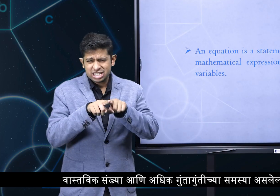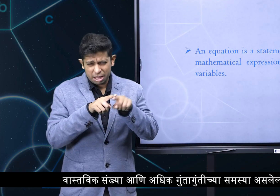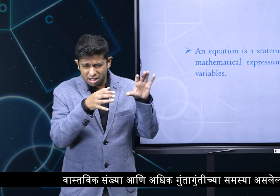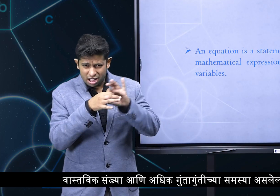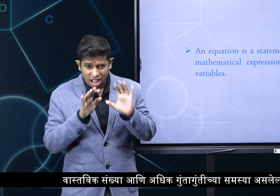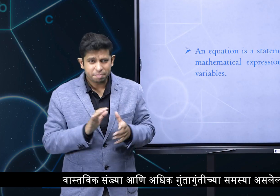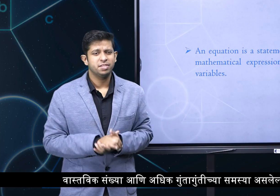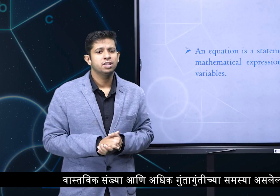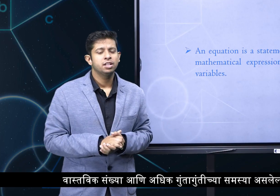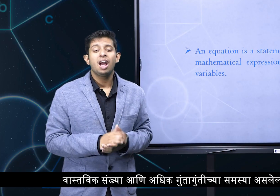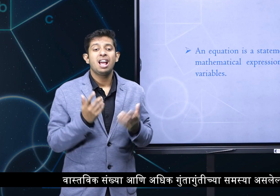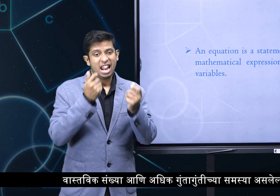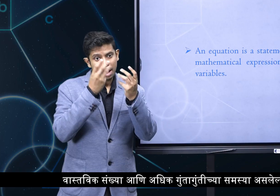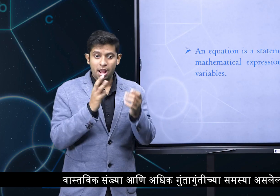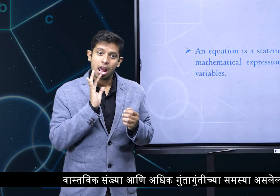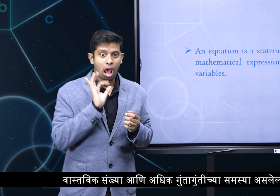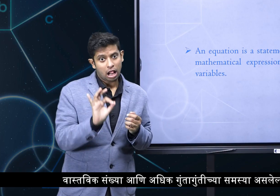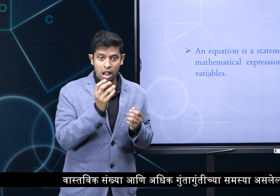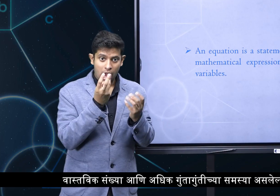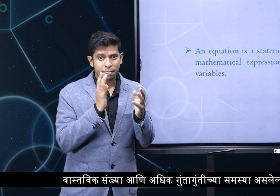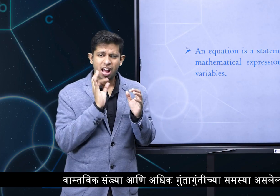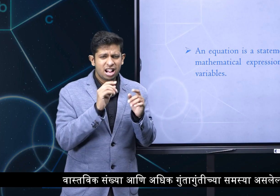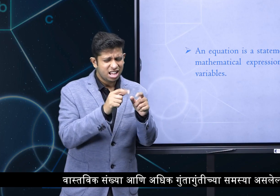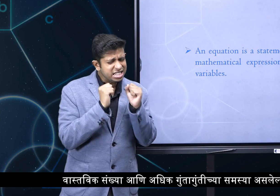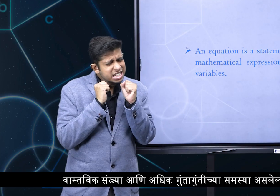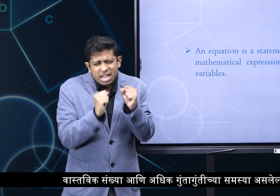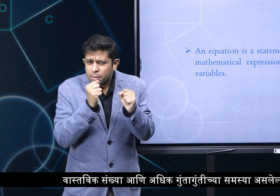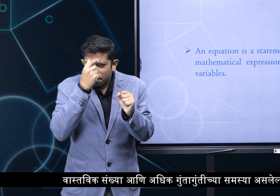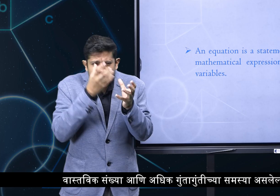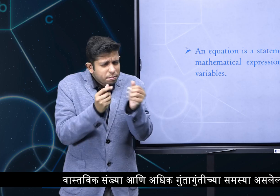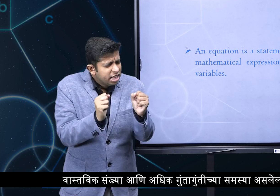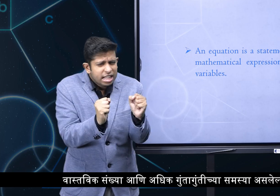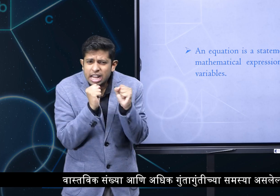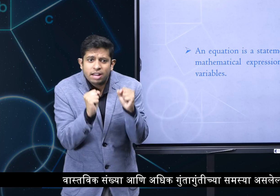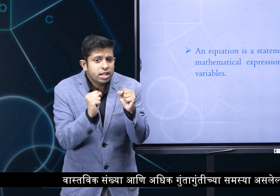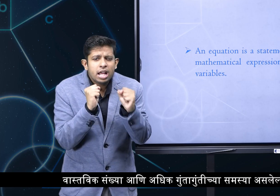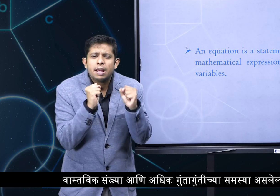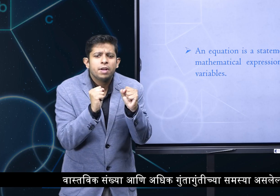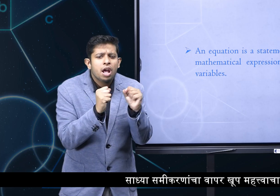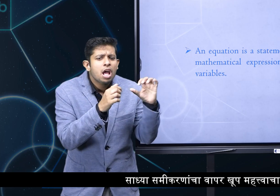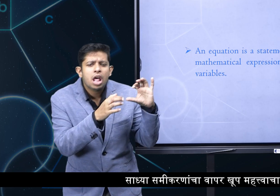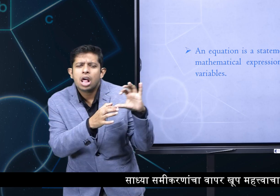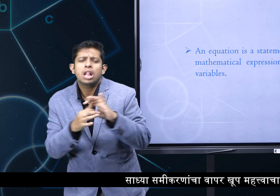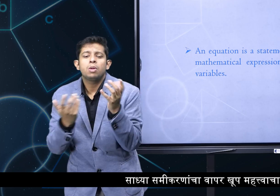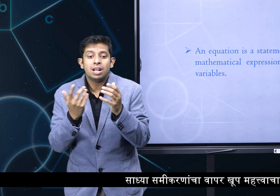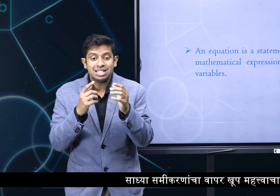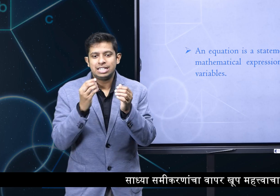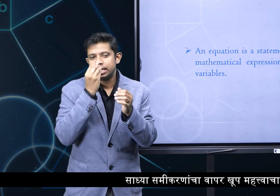संख्या आणि अधिक गुंतागुंतीच्या समस्या असलेल्या बऱ्याच प्रकरणांमध्ये वास्तविक संख्या